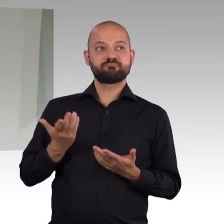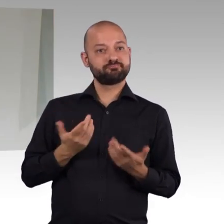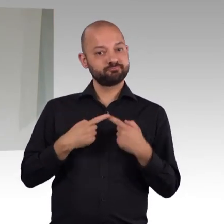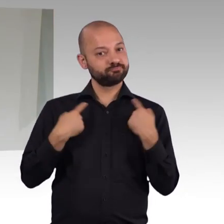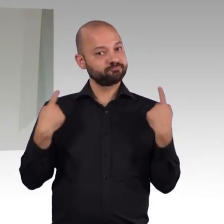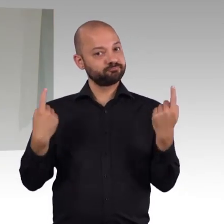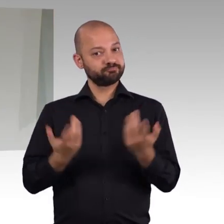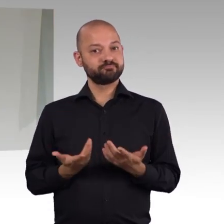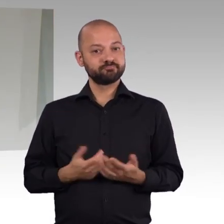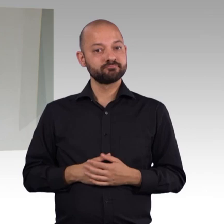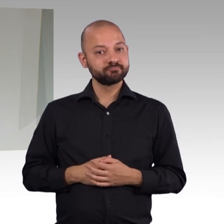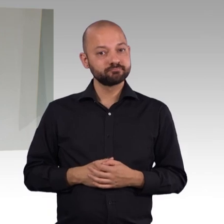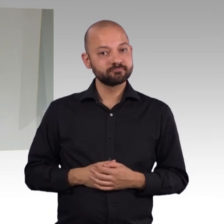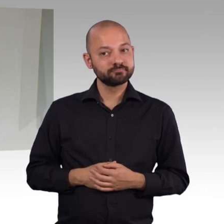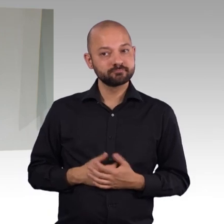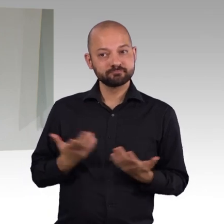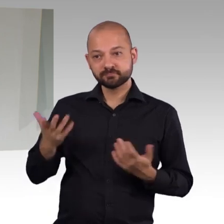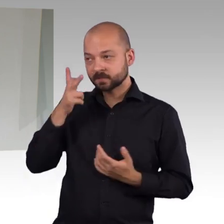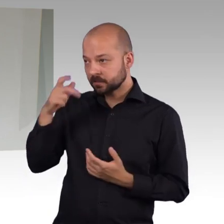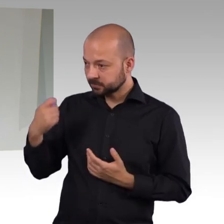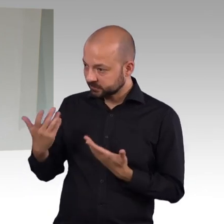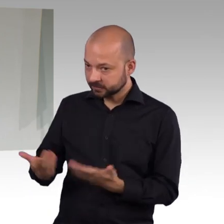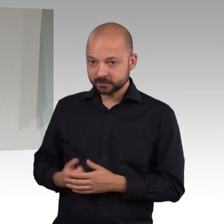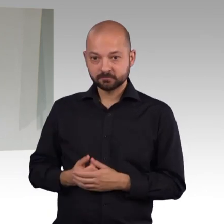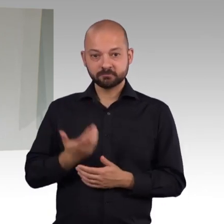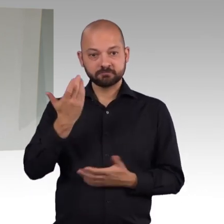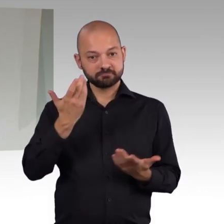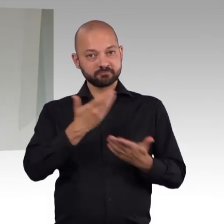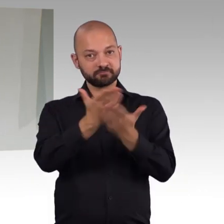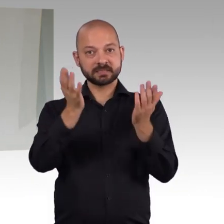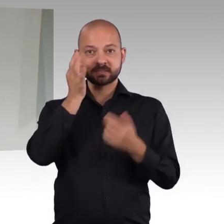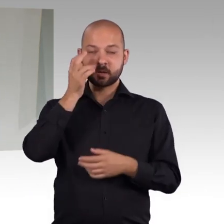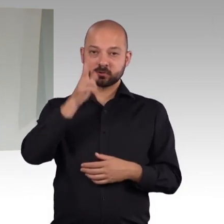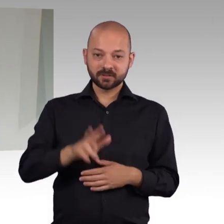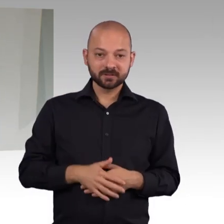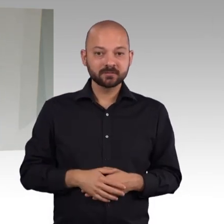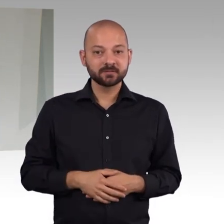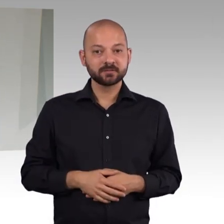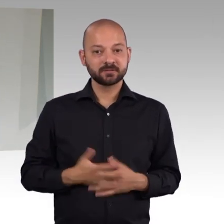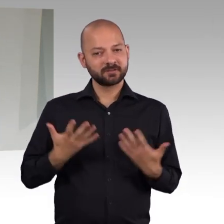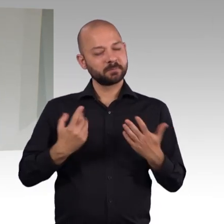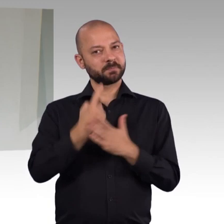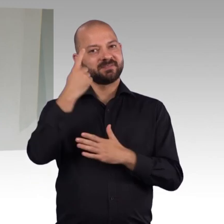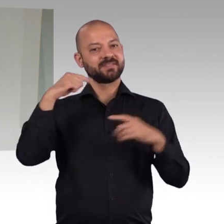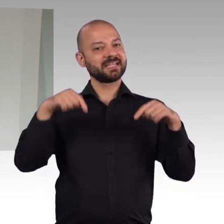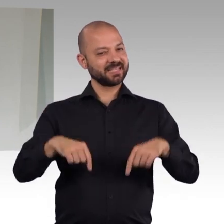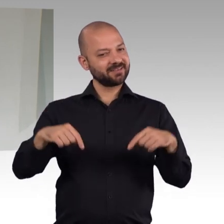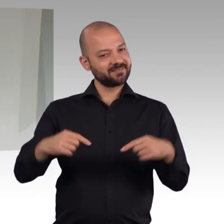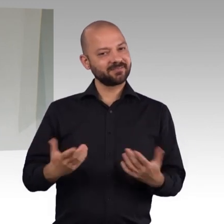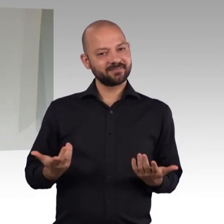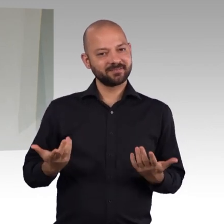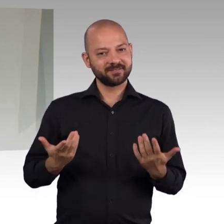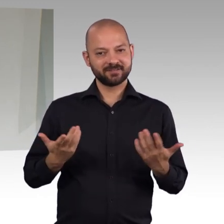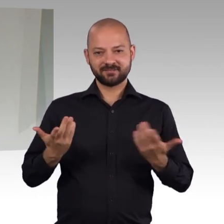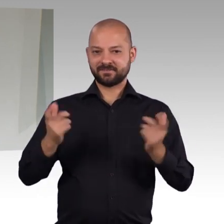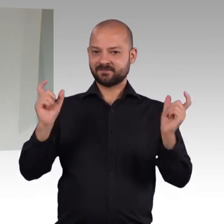die Veranstaltung Sommerpause aller MdBs zurückgeholt, gefühlte 90 Grad. Ich will nur sagen, das